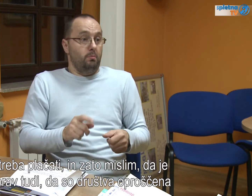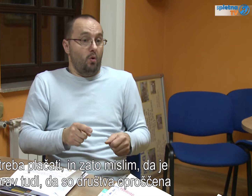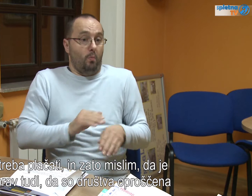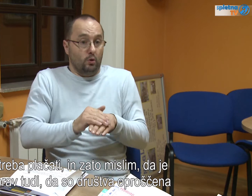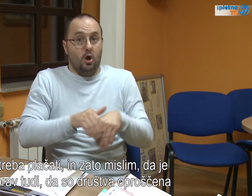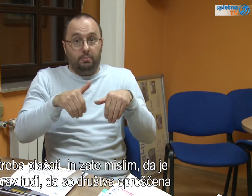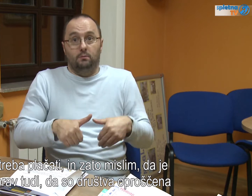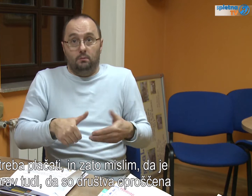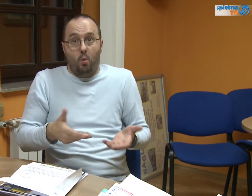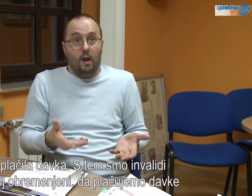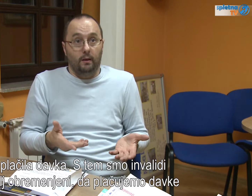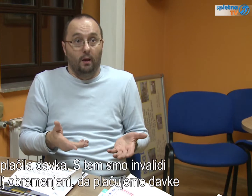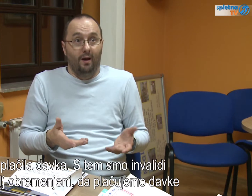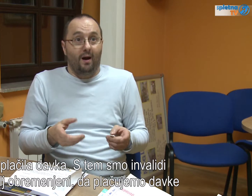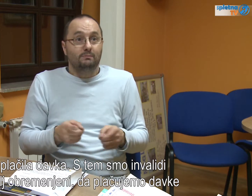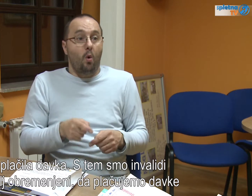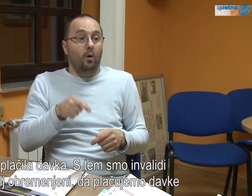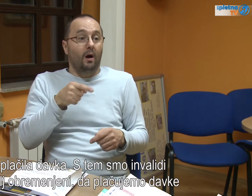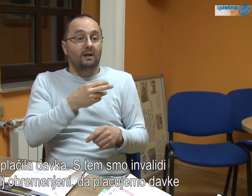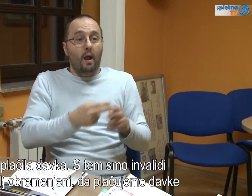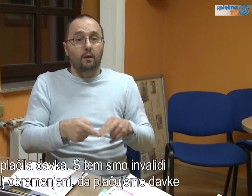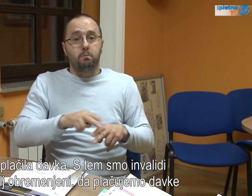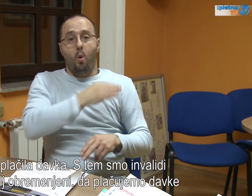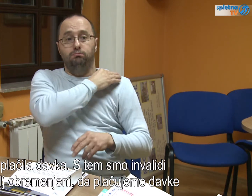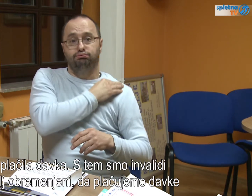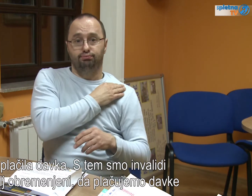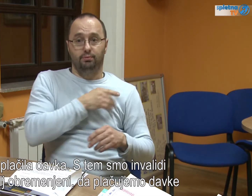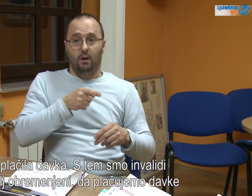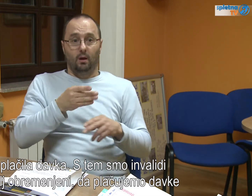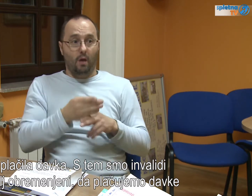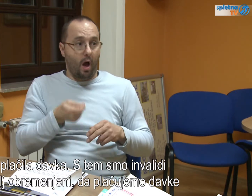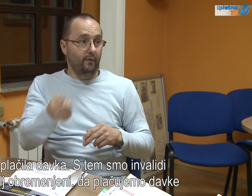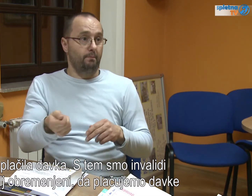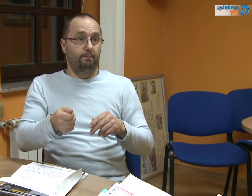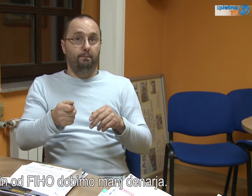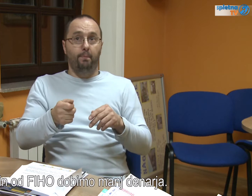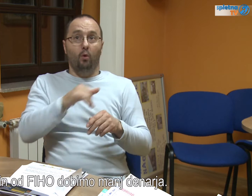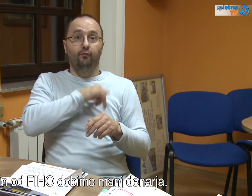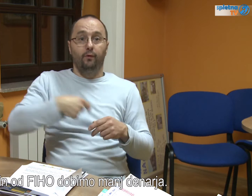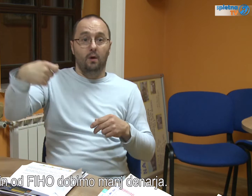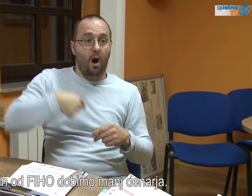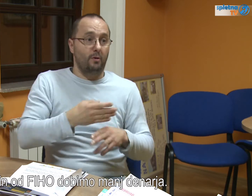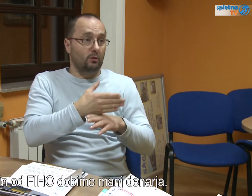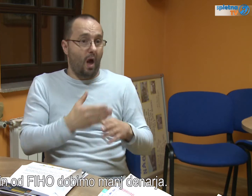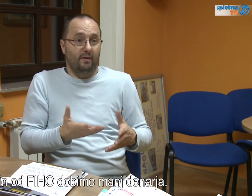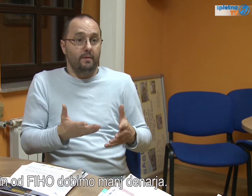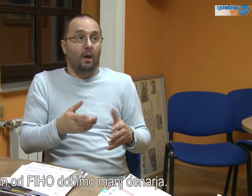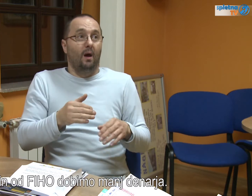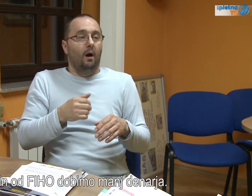to, potem morali, kaj novo, da ide po, da je po fija, pa da